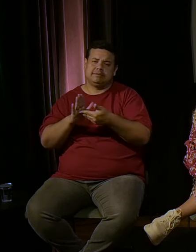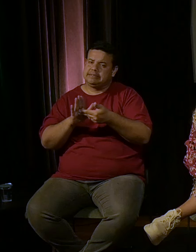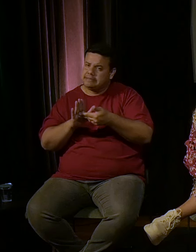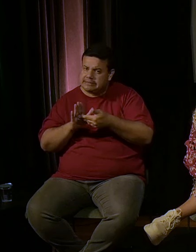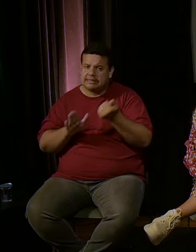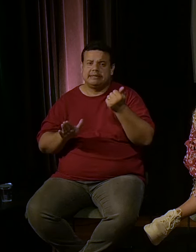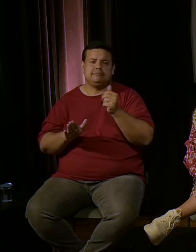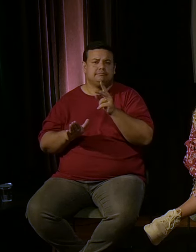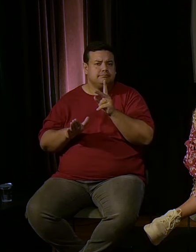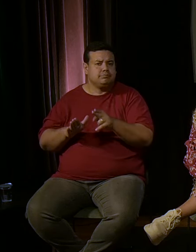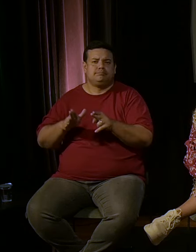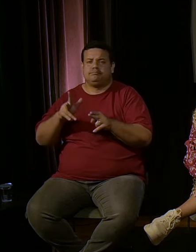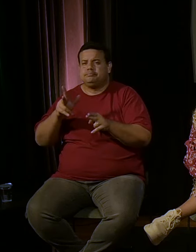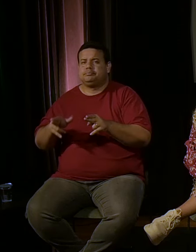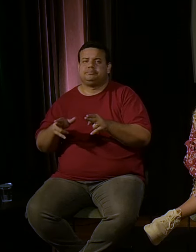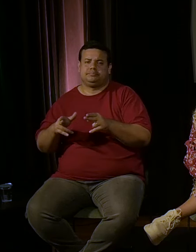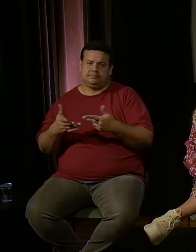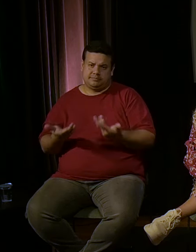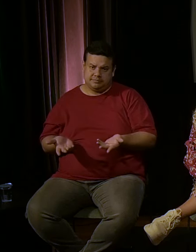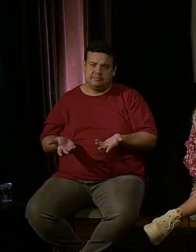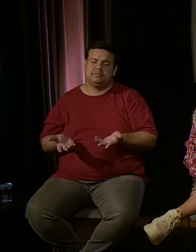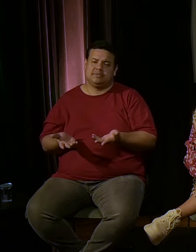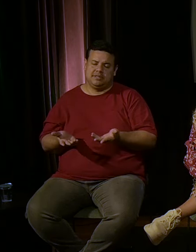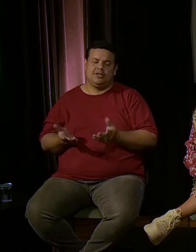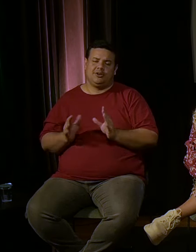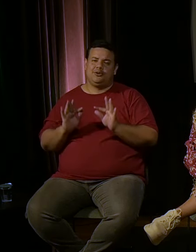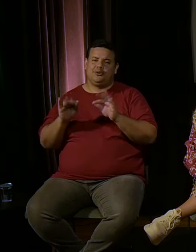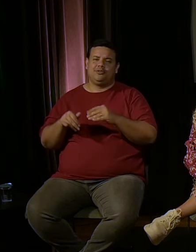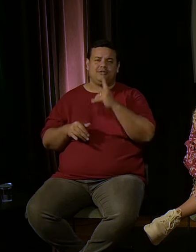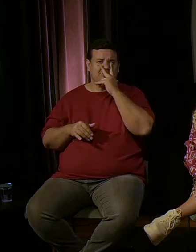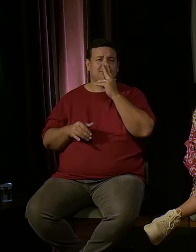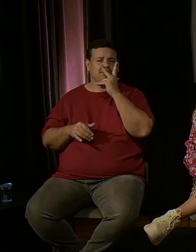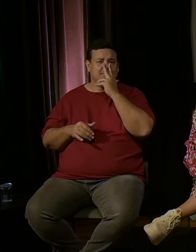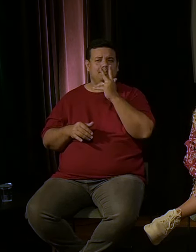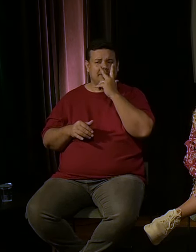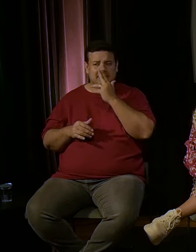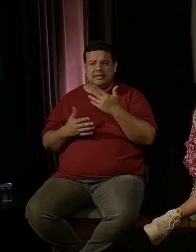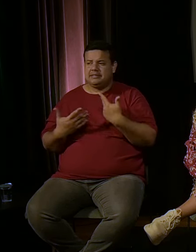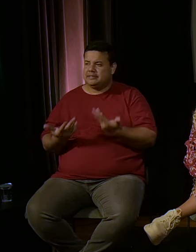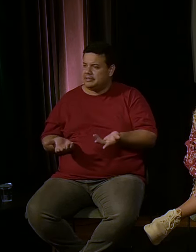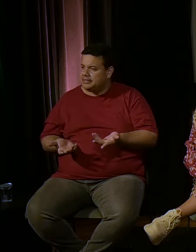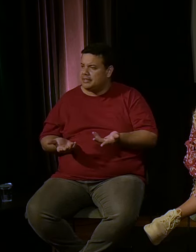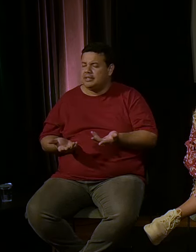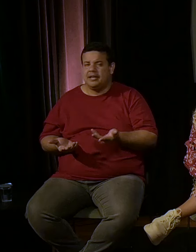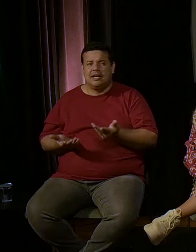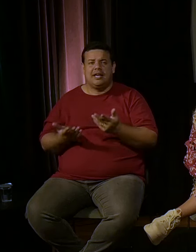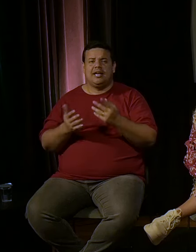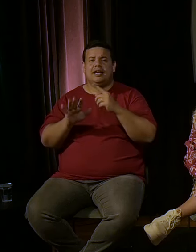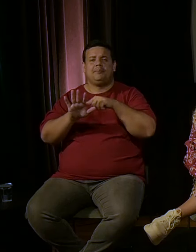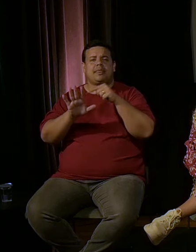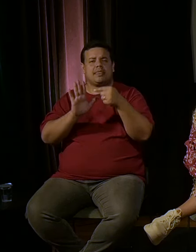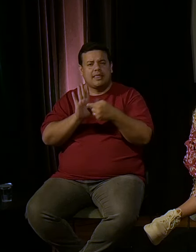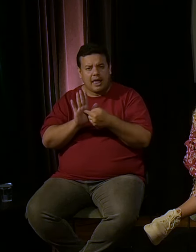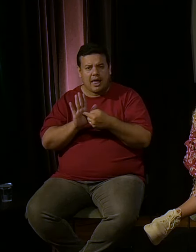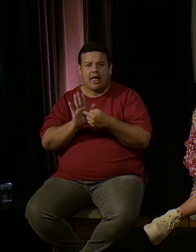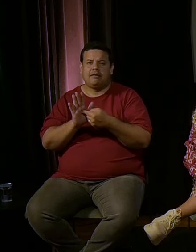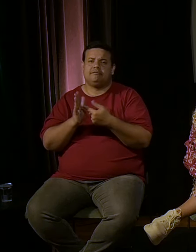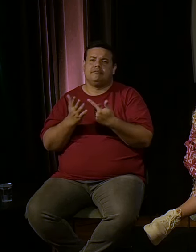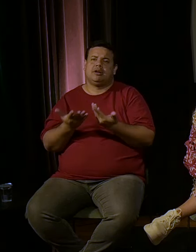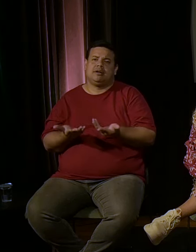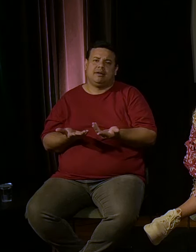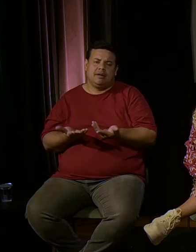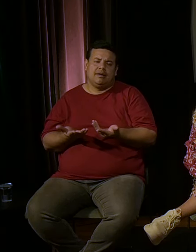malhados, né? Assim, e no fim fica parecendo uma coisa assim, meio alegórica, né? Cheio de metáforas, de